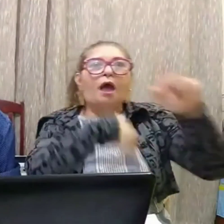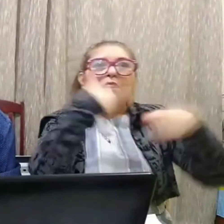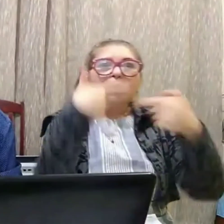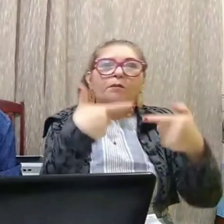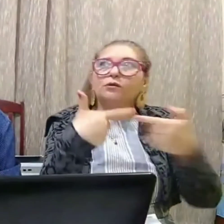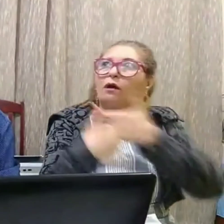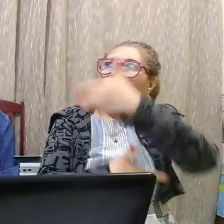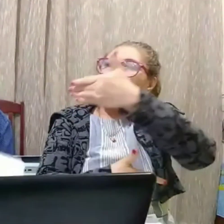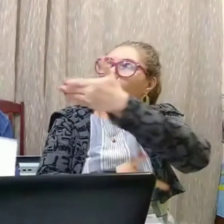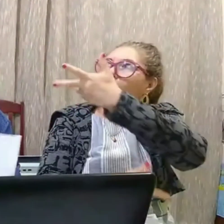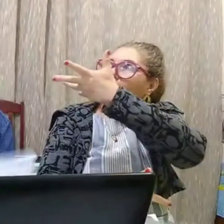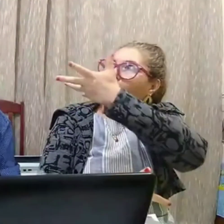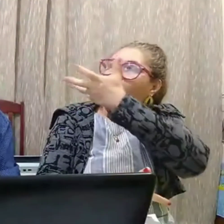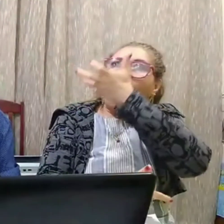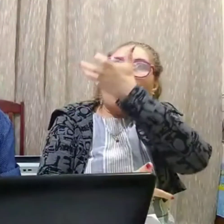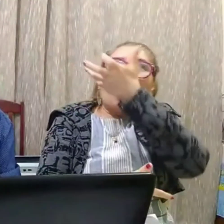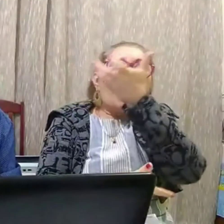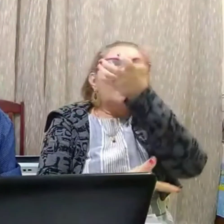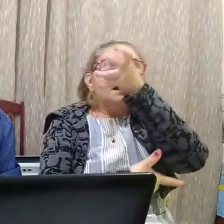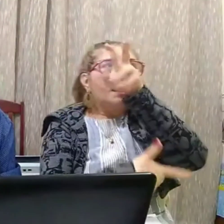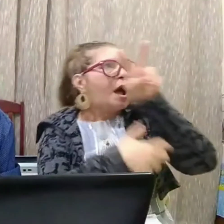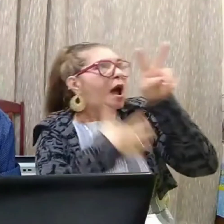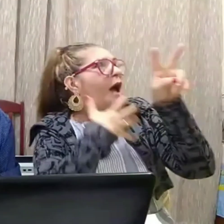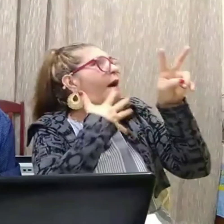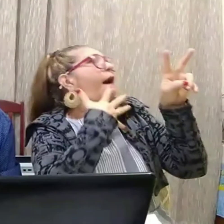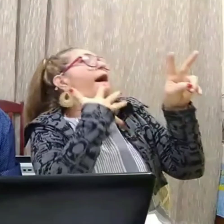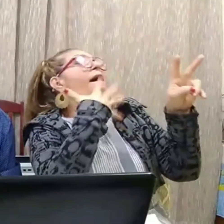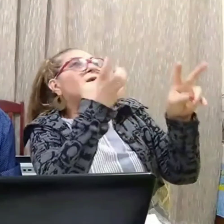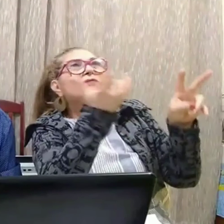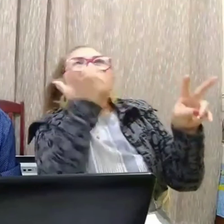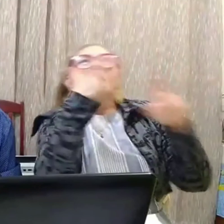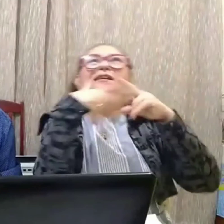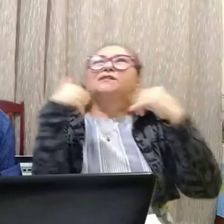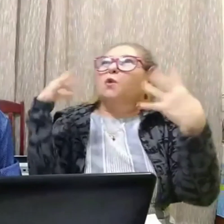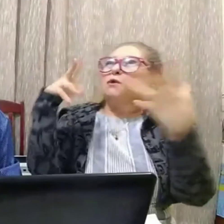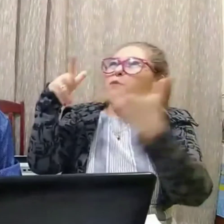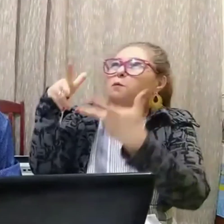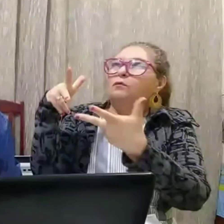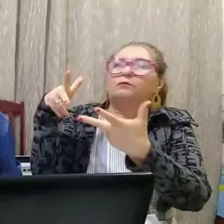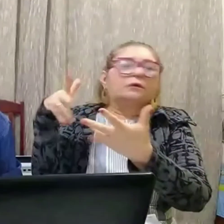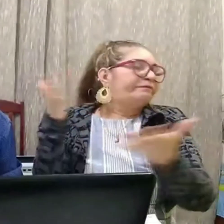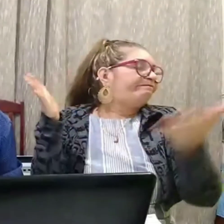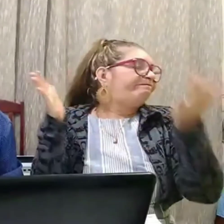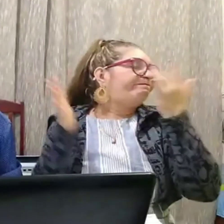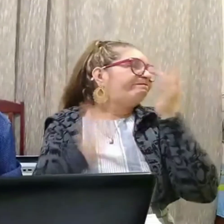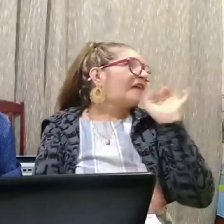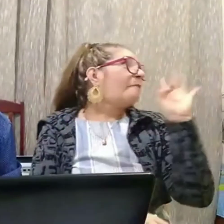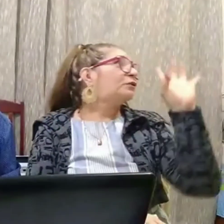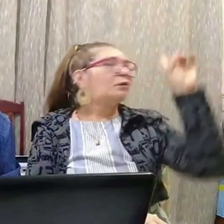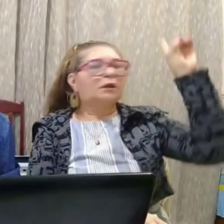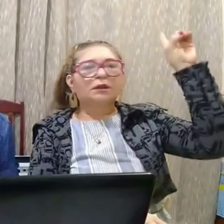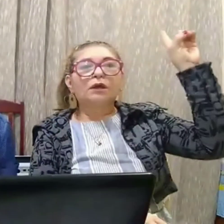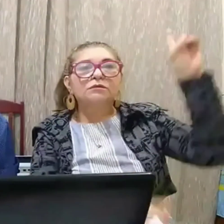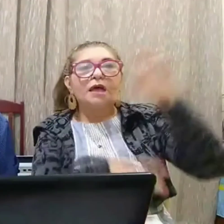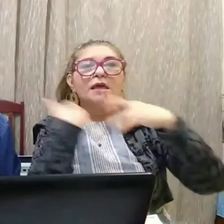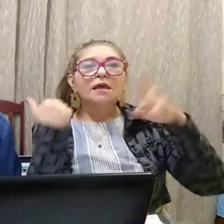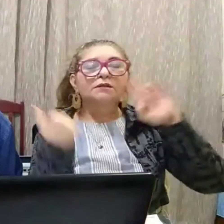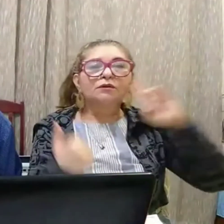as coisas do mundo, é apenas um passo para abandonar o primeiro amor. Aquele